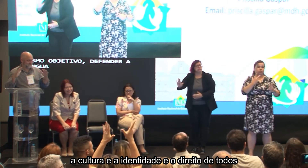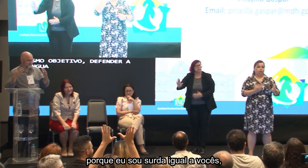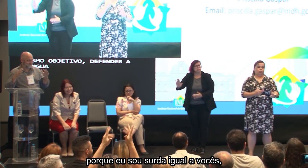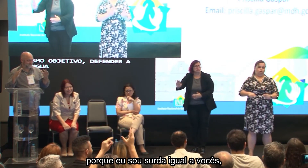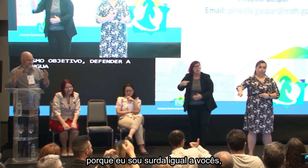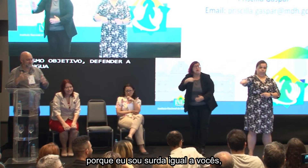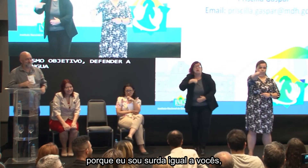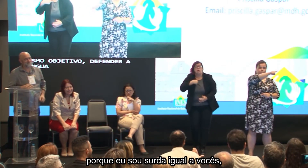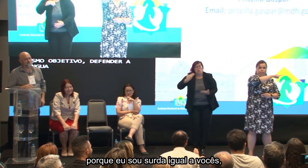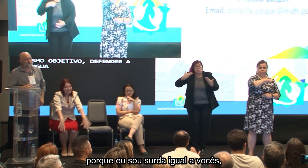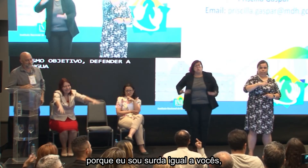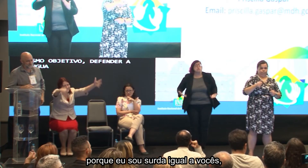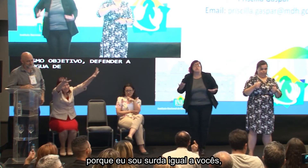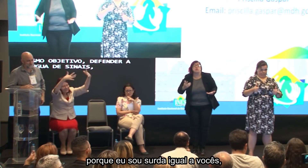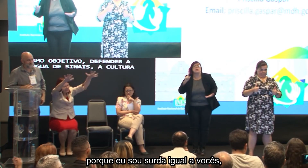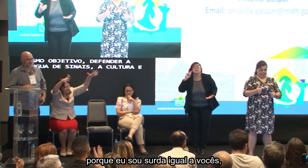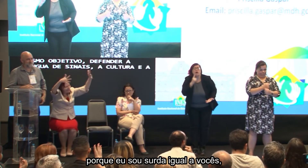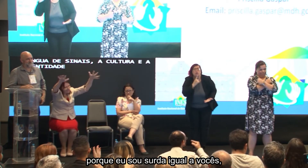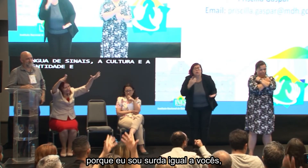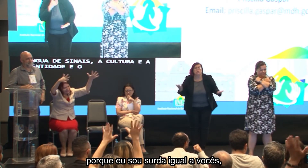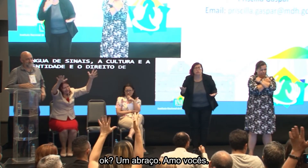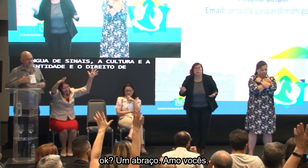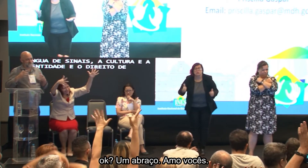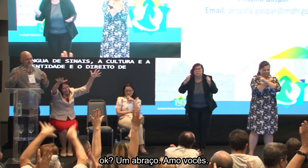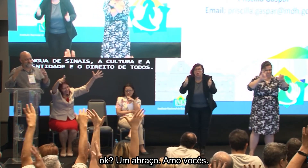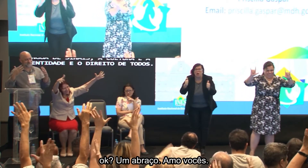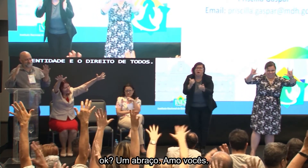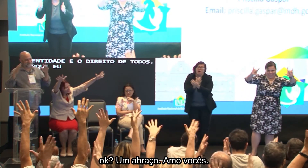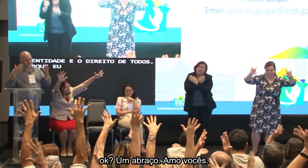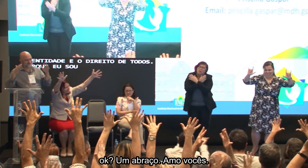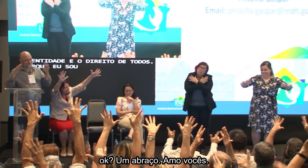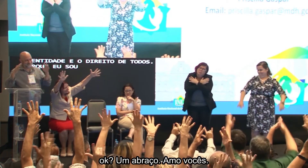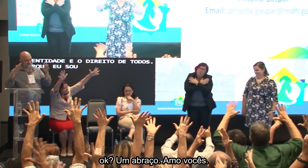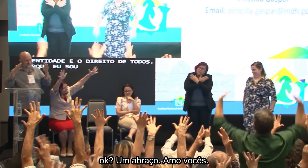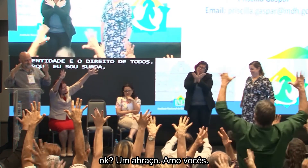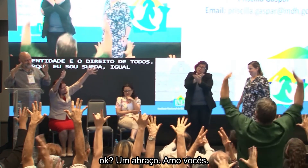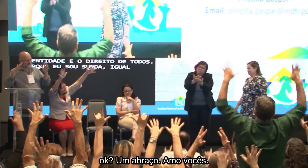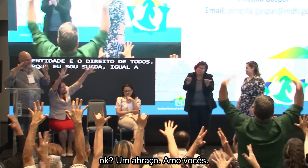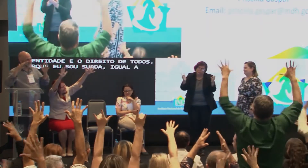Porque eu sou surda, igual a vocês, ok? Um abraço, amo vocês.